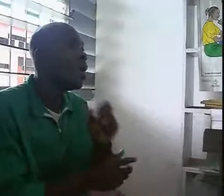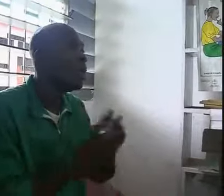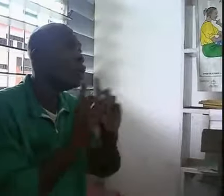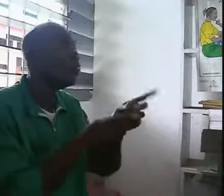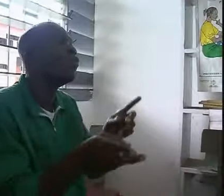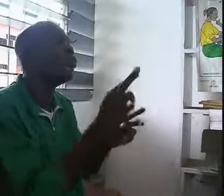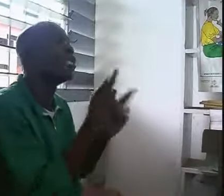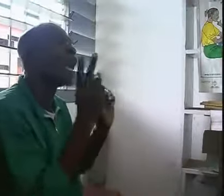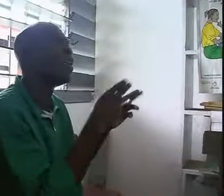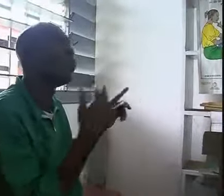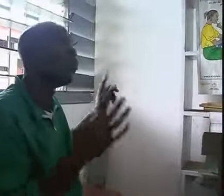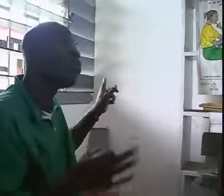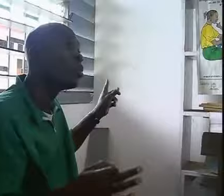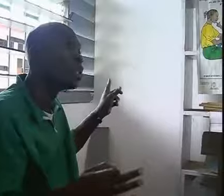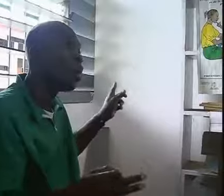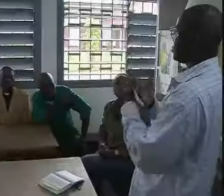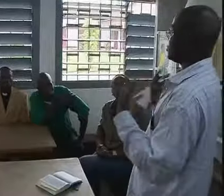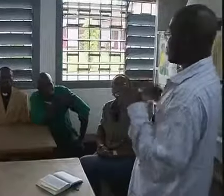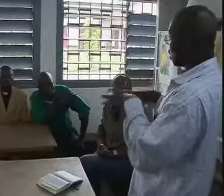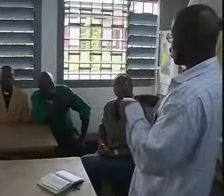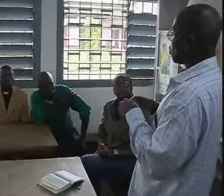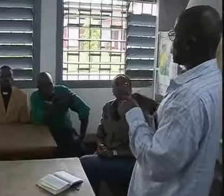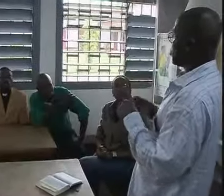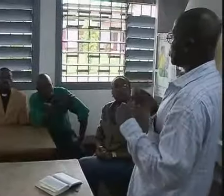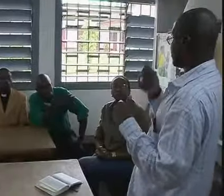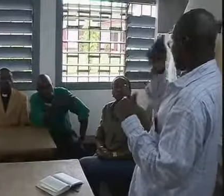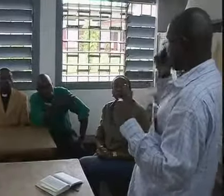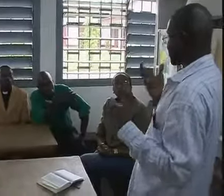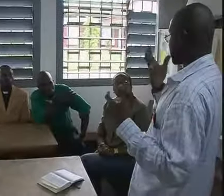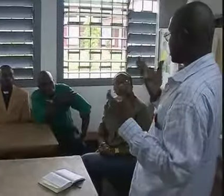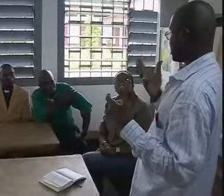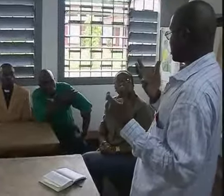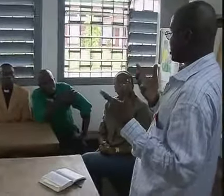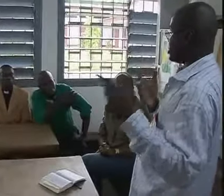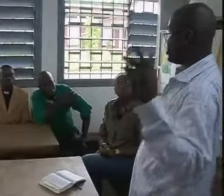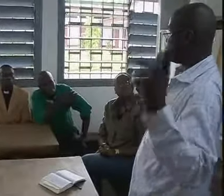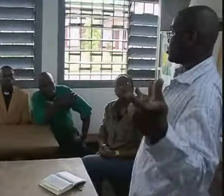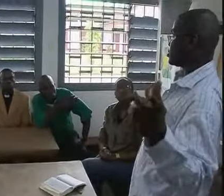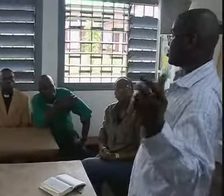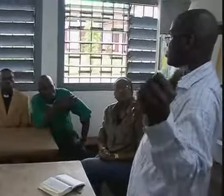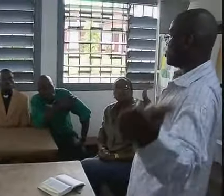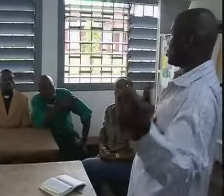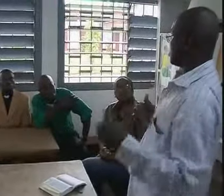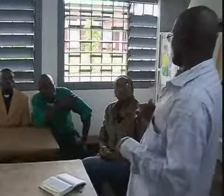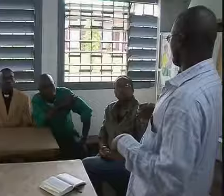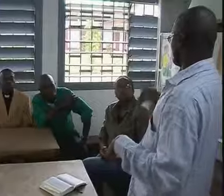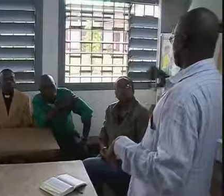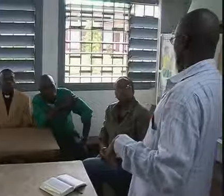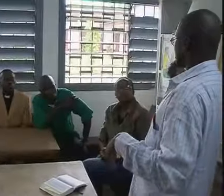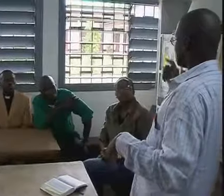chapitrage, la conception des menus avec des mots de vocabulaire expliqués et des introductions. Le financement de la première partie de ce